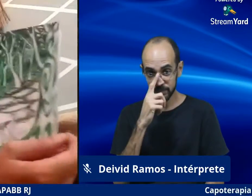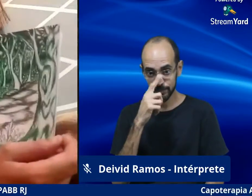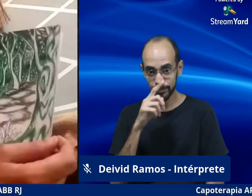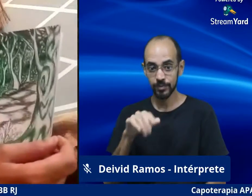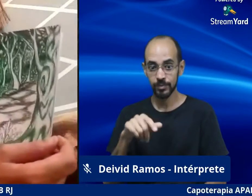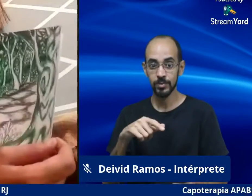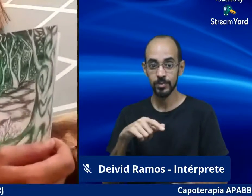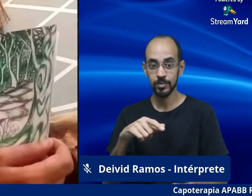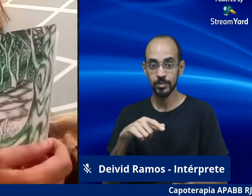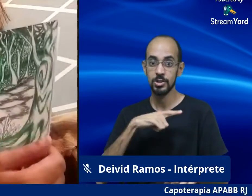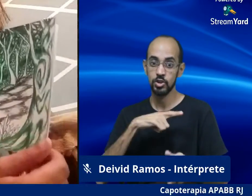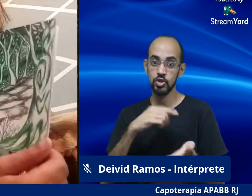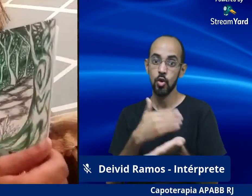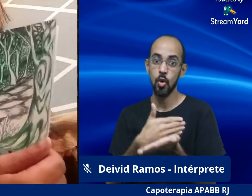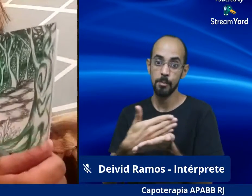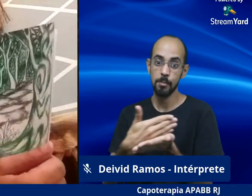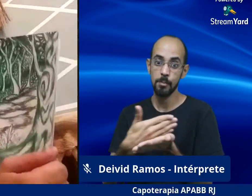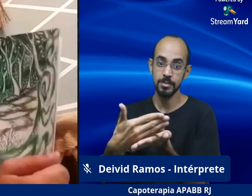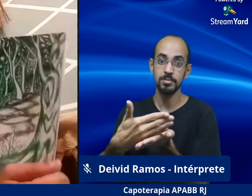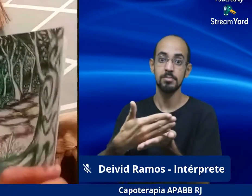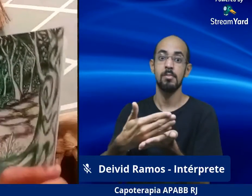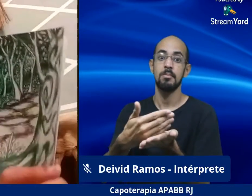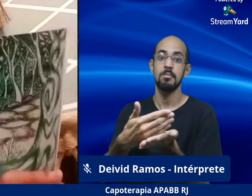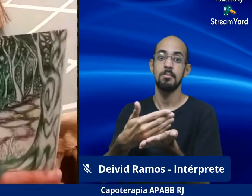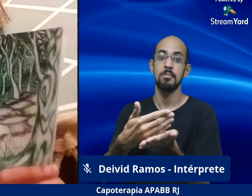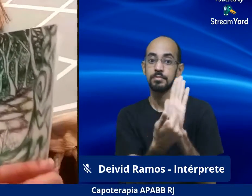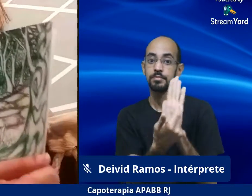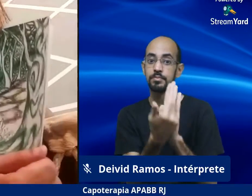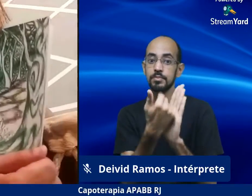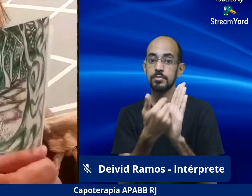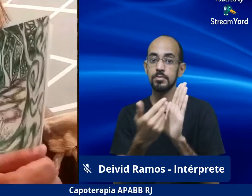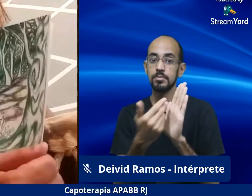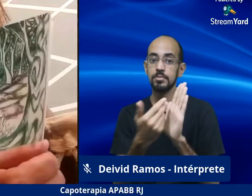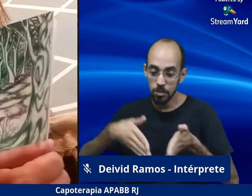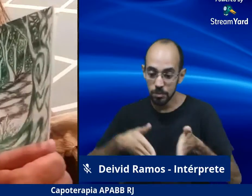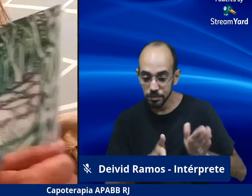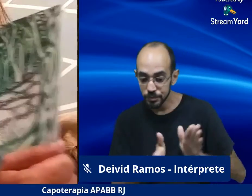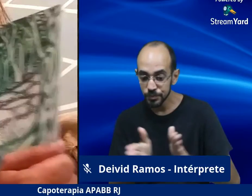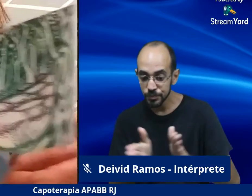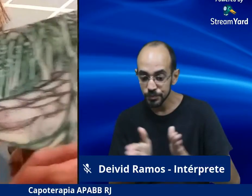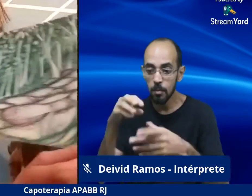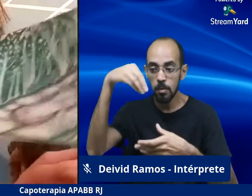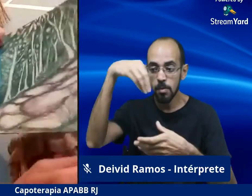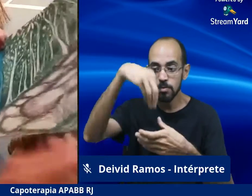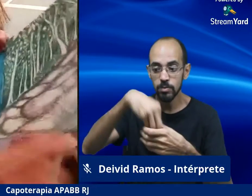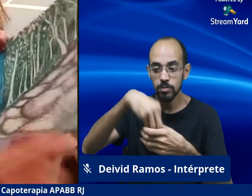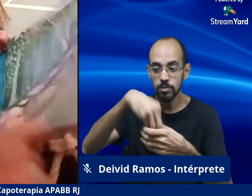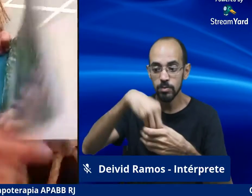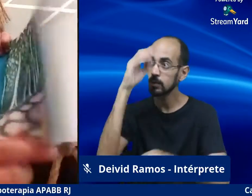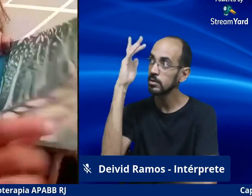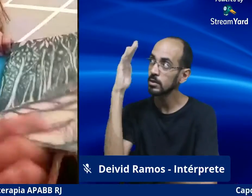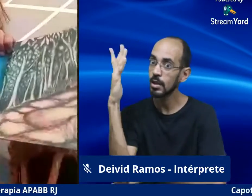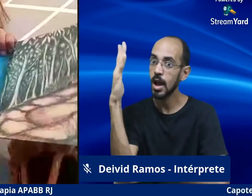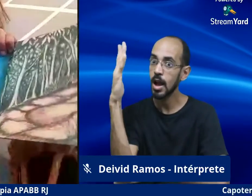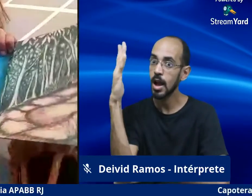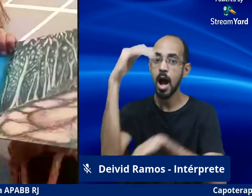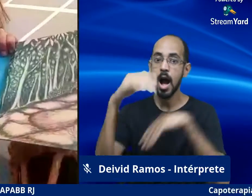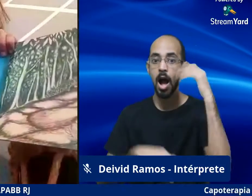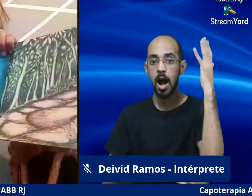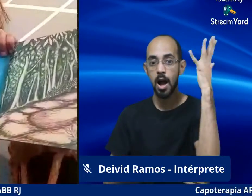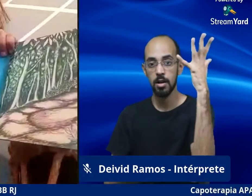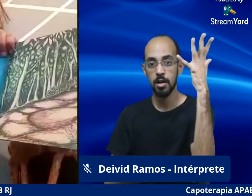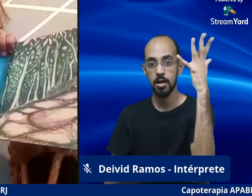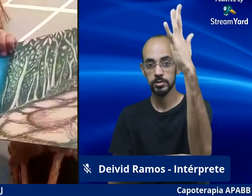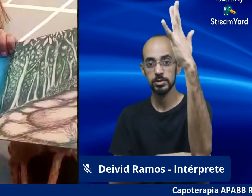Começa com uma imagem de uma estradinha no meio da mata. E aqui, ó, do outro lado, a gente